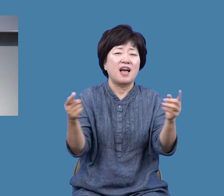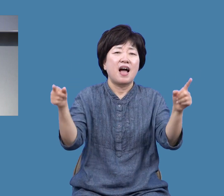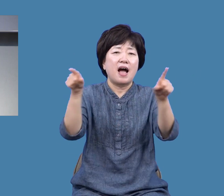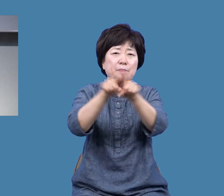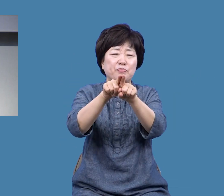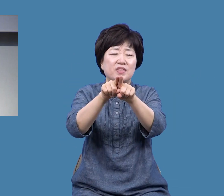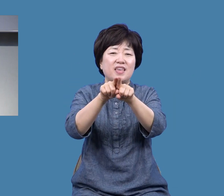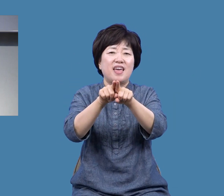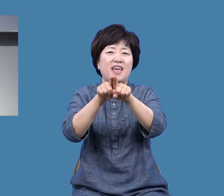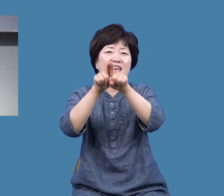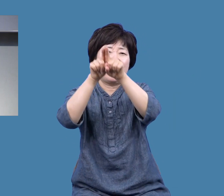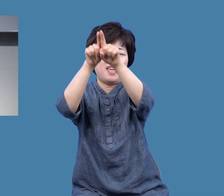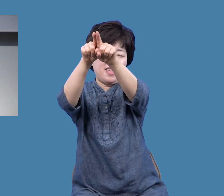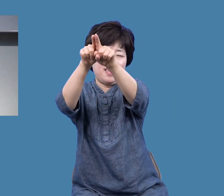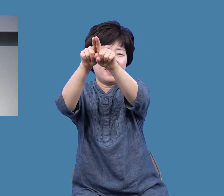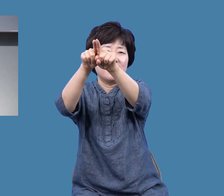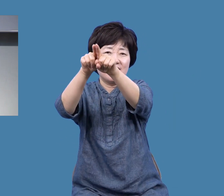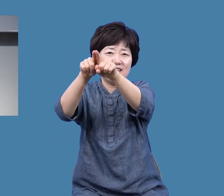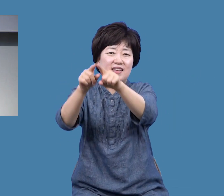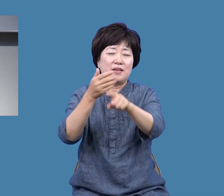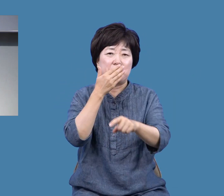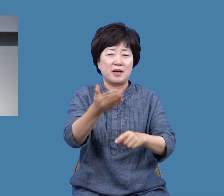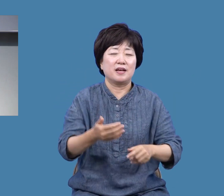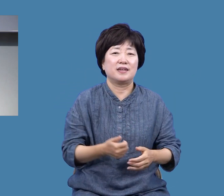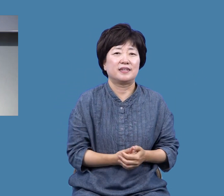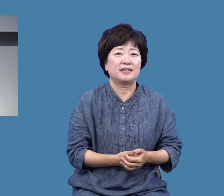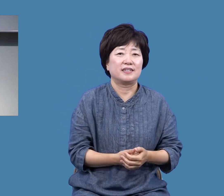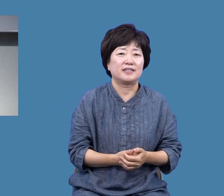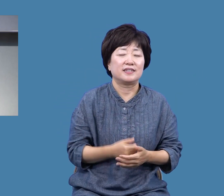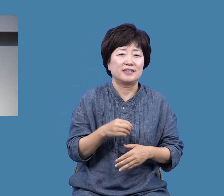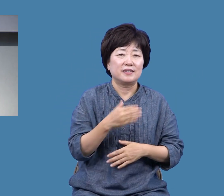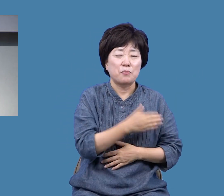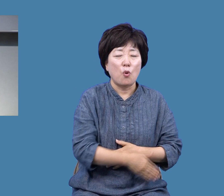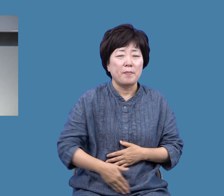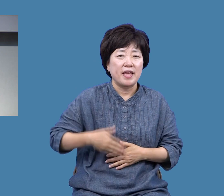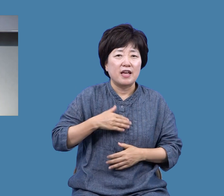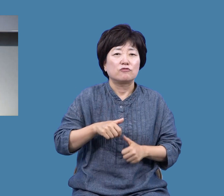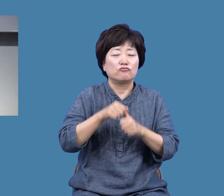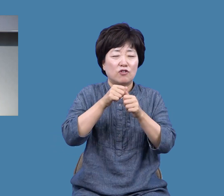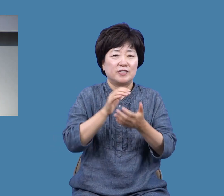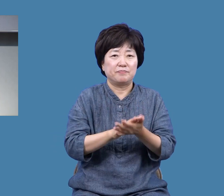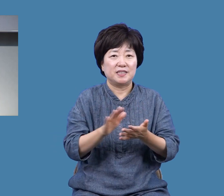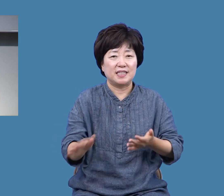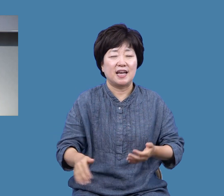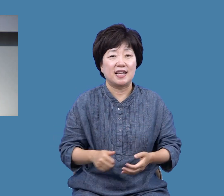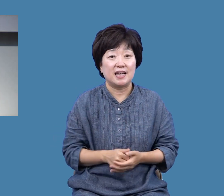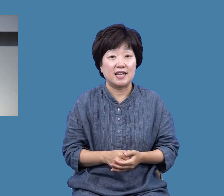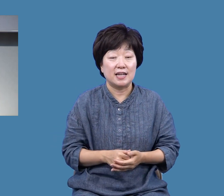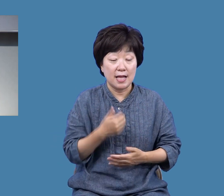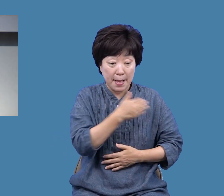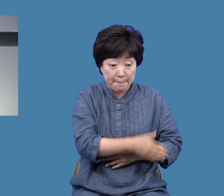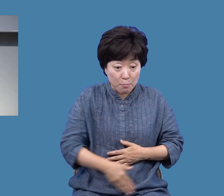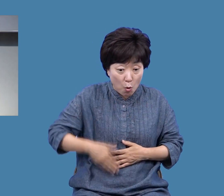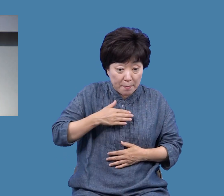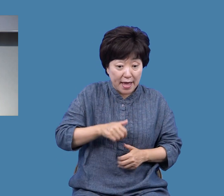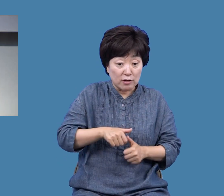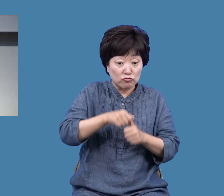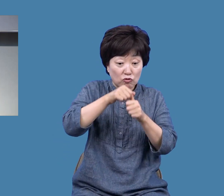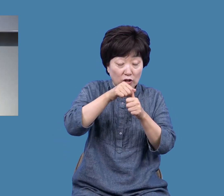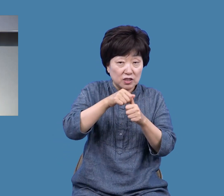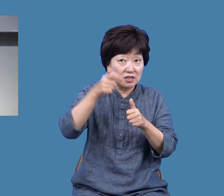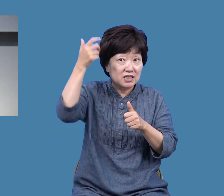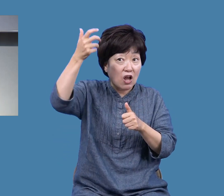누리게 되는 거예요. 아멘. 예. 자, 이것이 몸의 구원입니다. 자, 물론 이 몸의 구원은